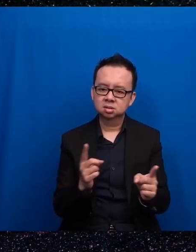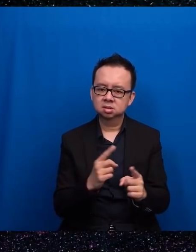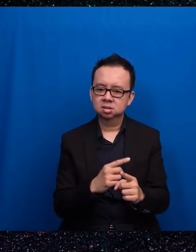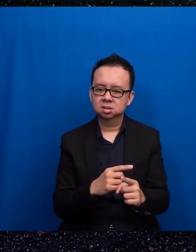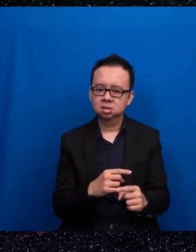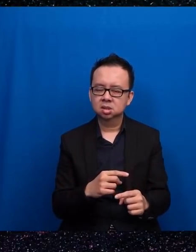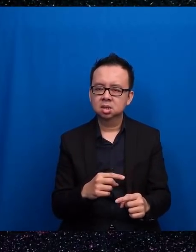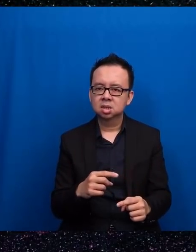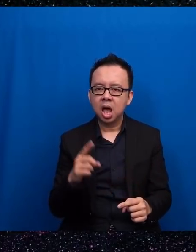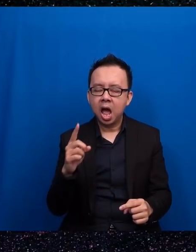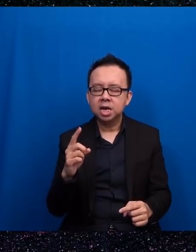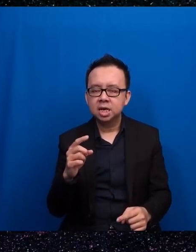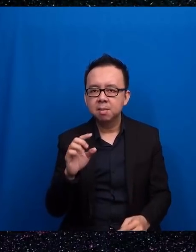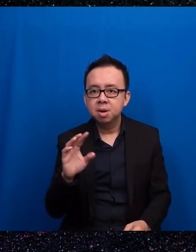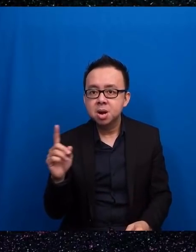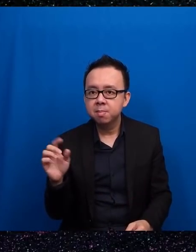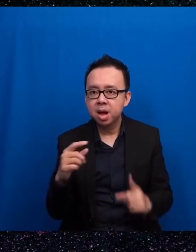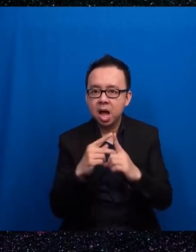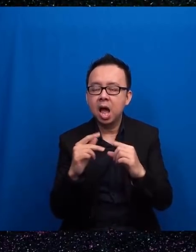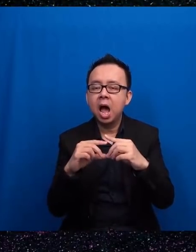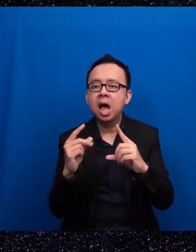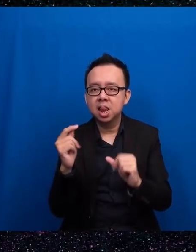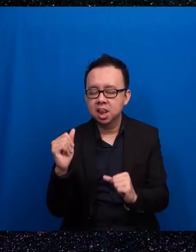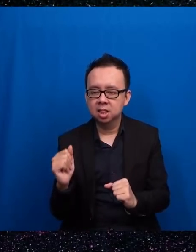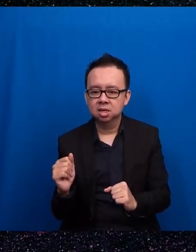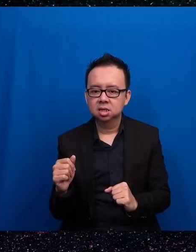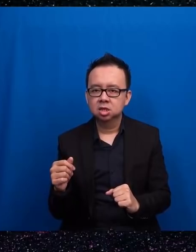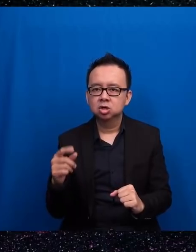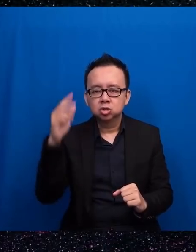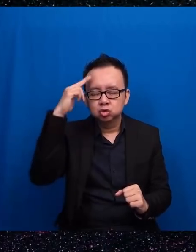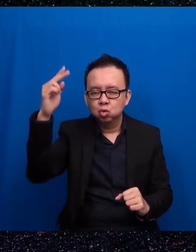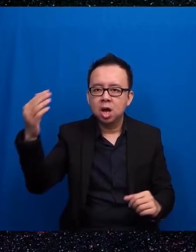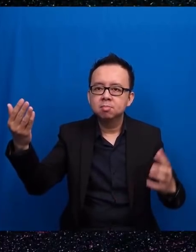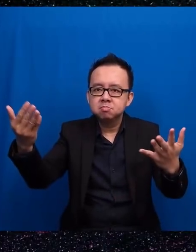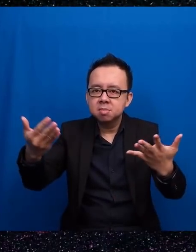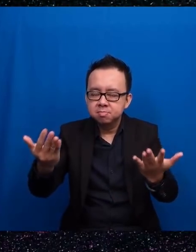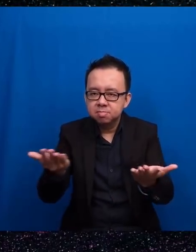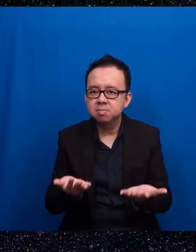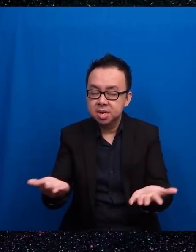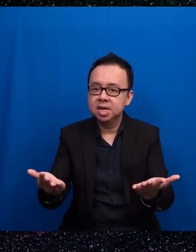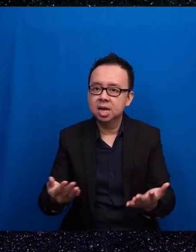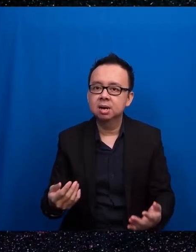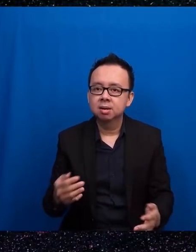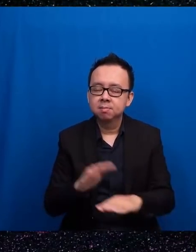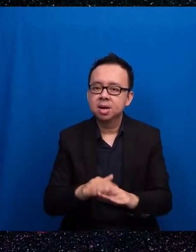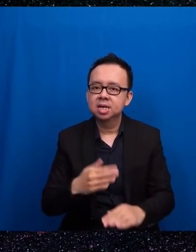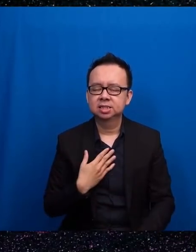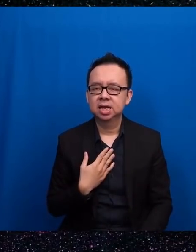Ada beberapa hal yang Tuhan nyatakan di hati saya, tolong diuji. Dan kalau memang dari Tuhan pasti menolong seseorang.